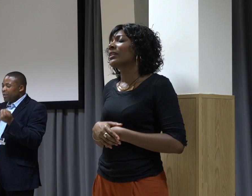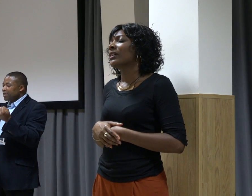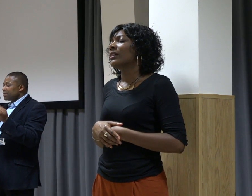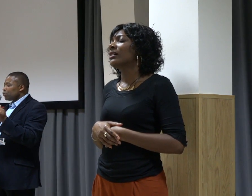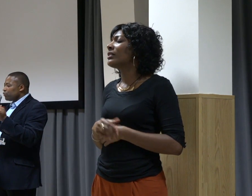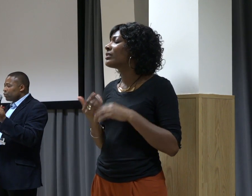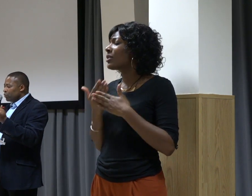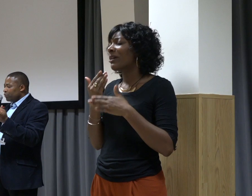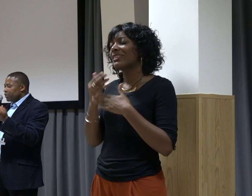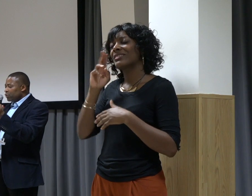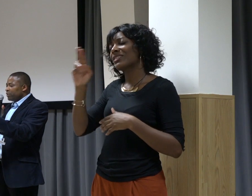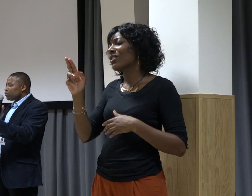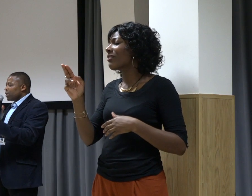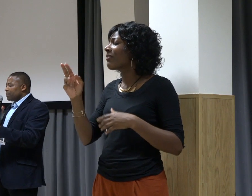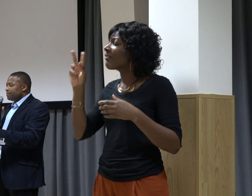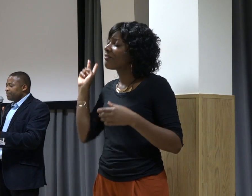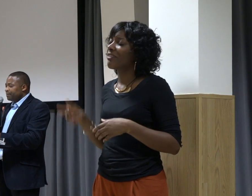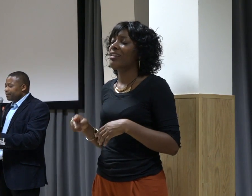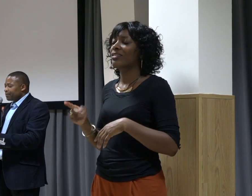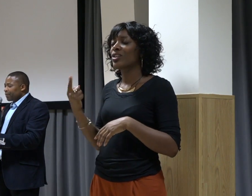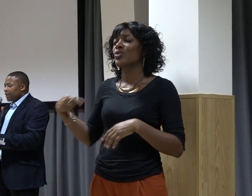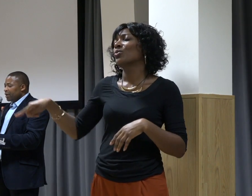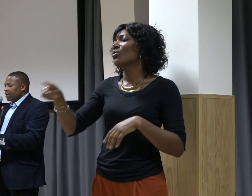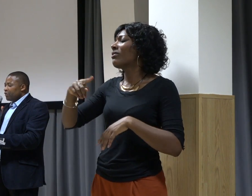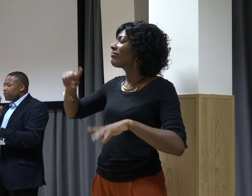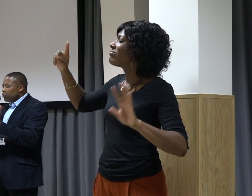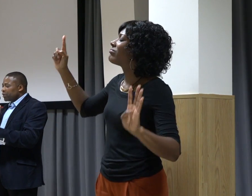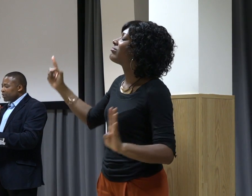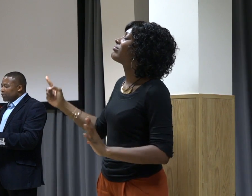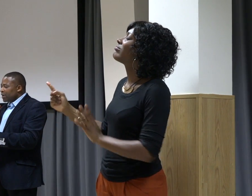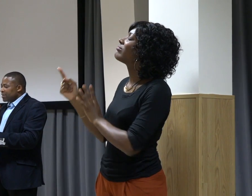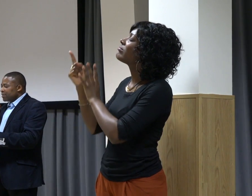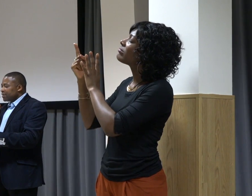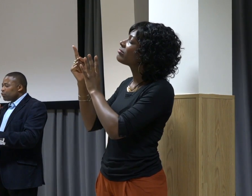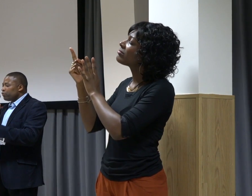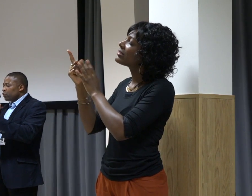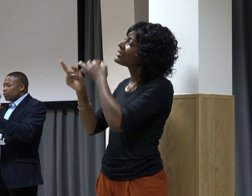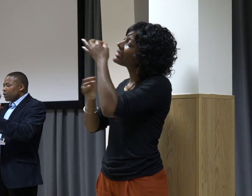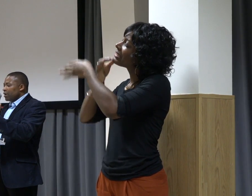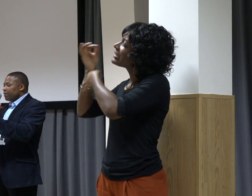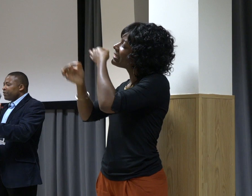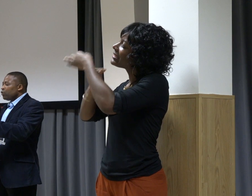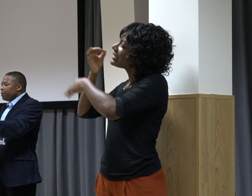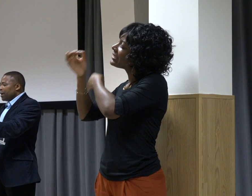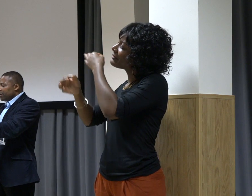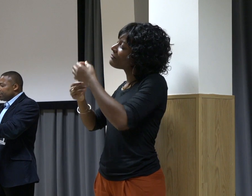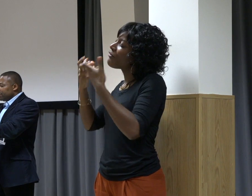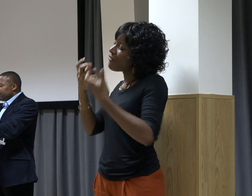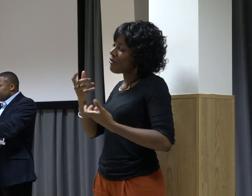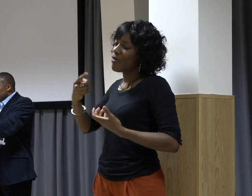Ce matin, Seigneur, nous voulons venir devant toi. Venir devant toi, Seigneur, en disant, Seigneur, nous voulons faire le